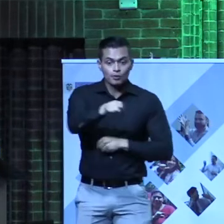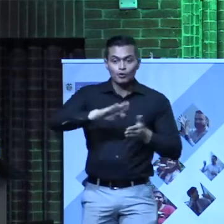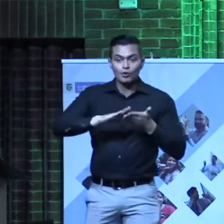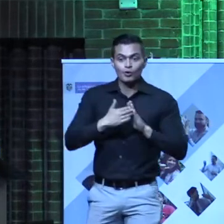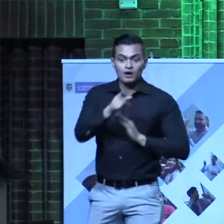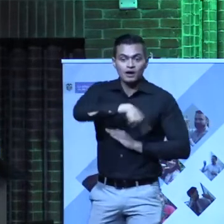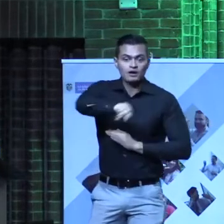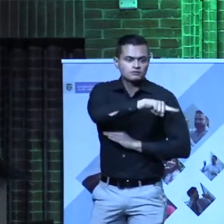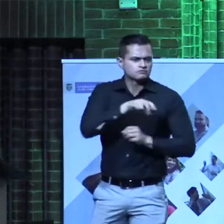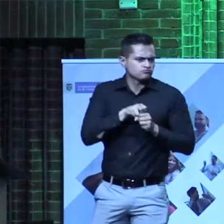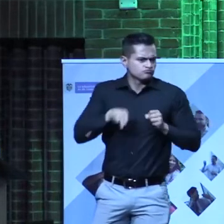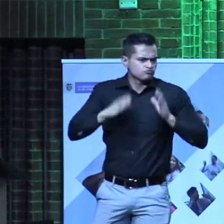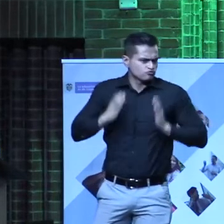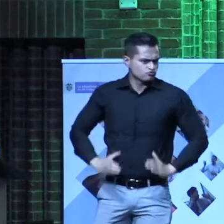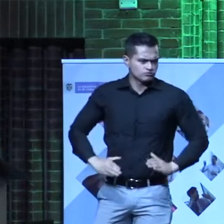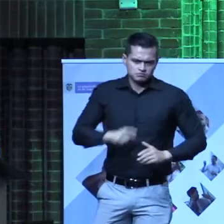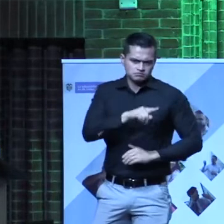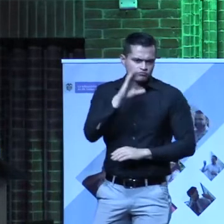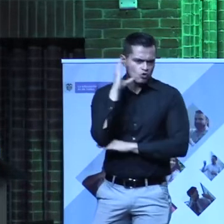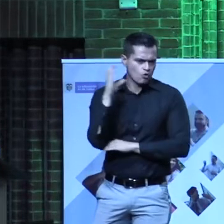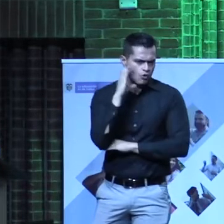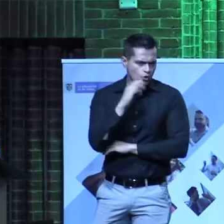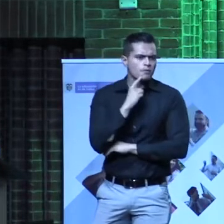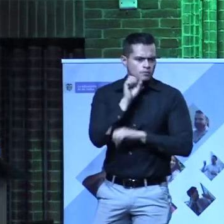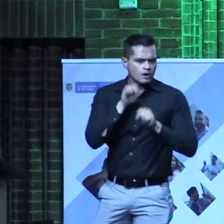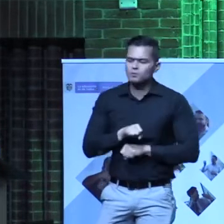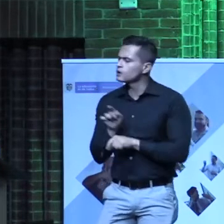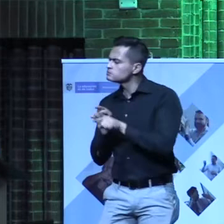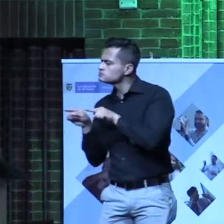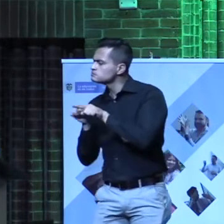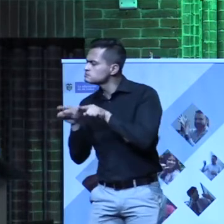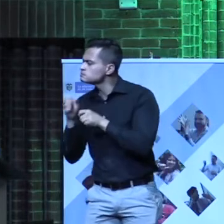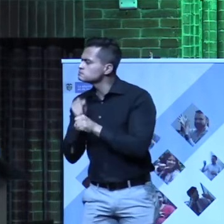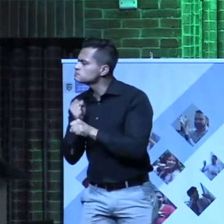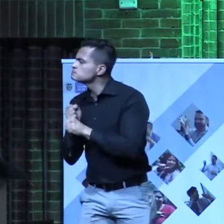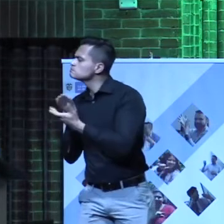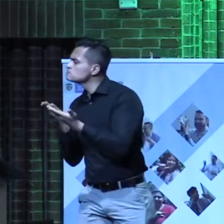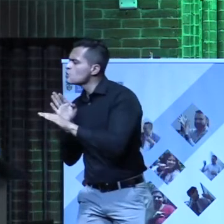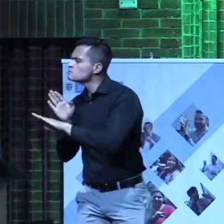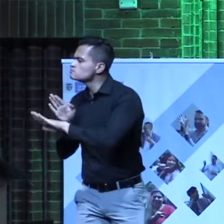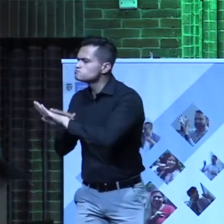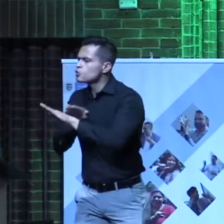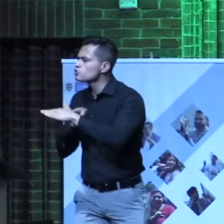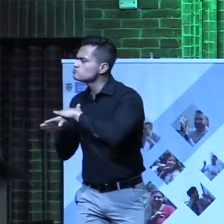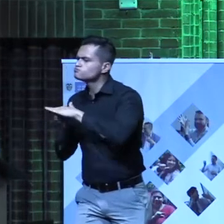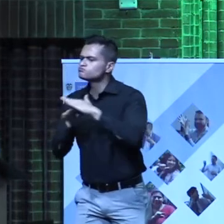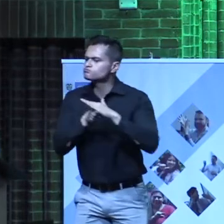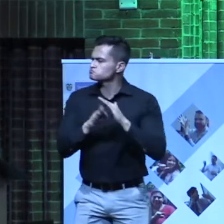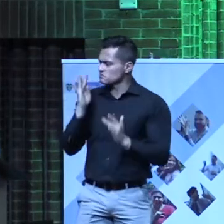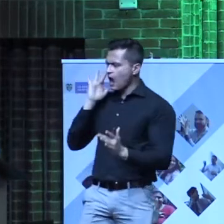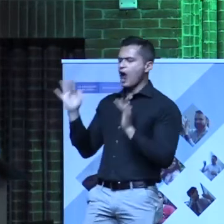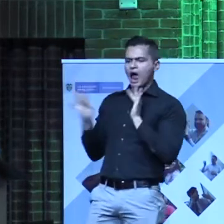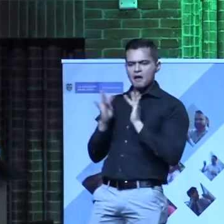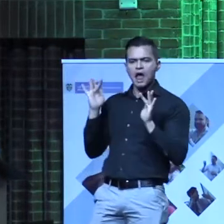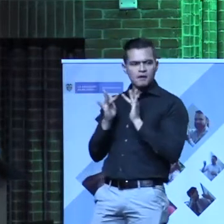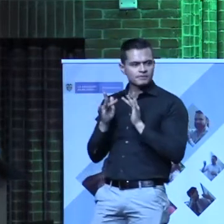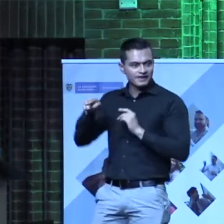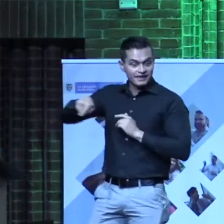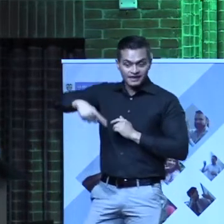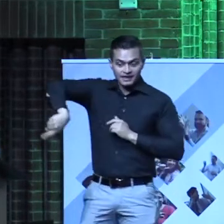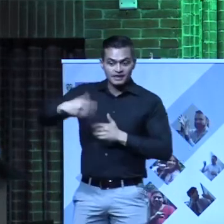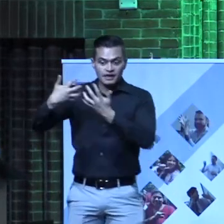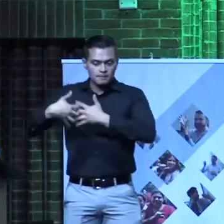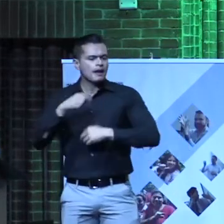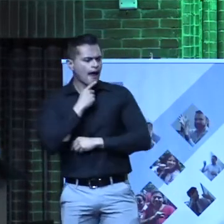un empleo digno de acuerdo a su conveniencia, y donde las empresas puedan buscar fácilmente